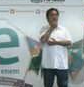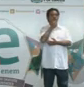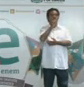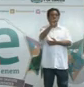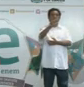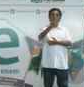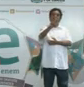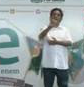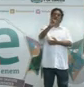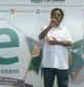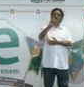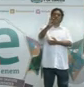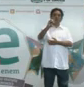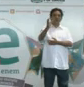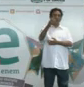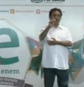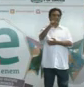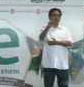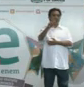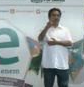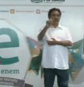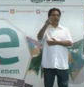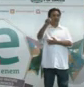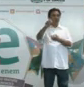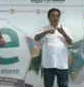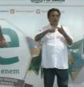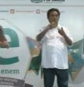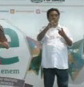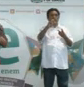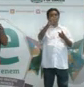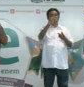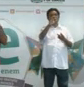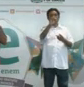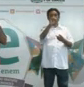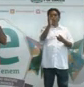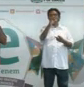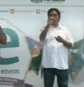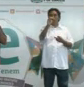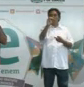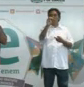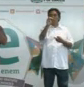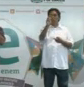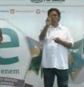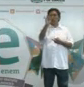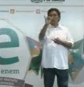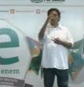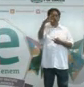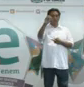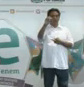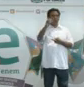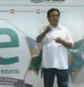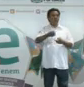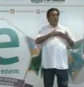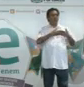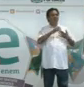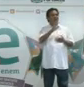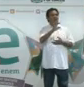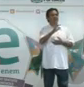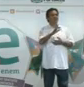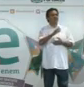o Mulato e o Cortiço, colocam uma visão científica dentro do romance. O romance não é só